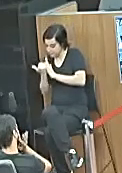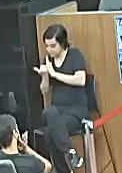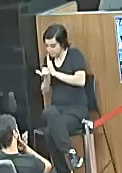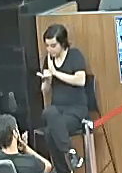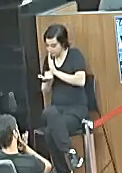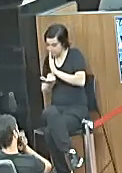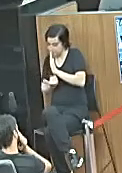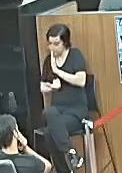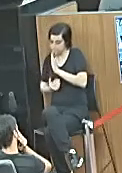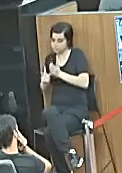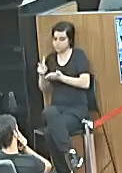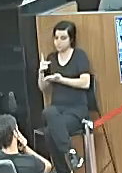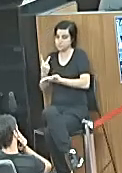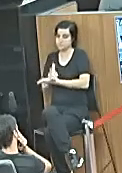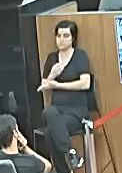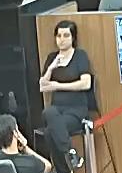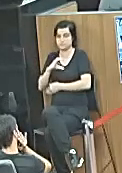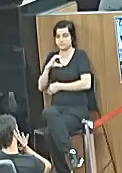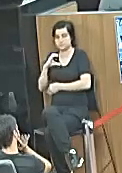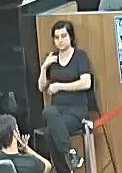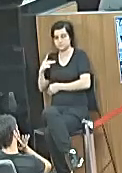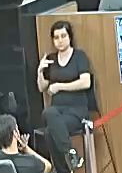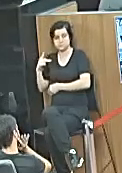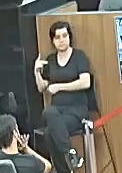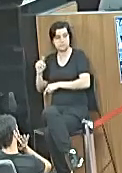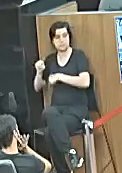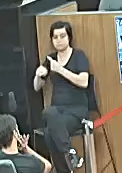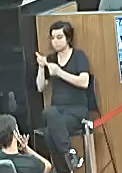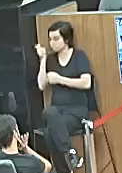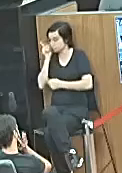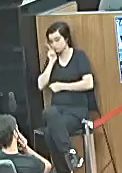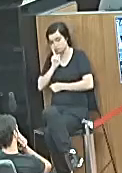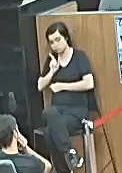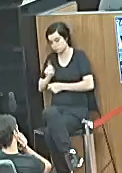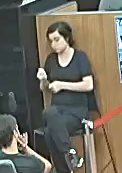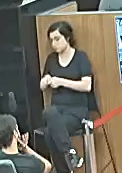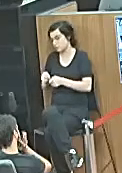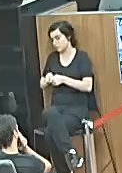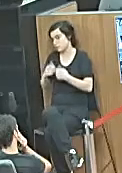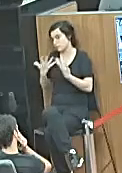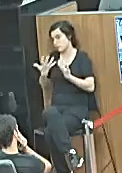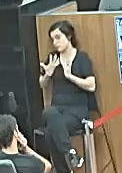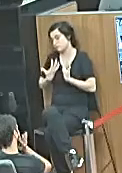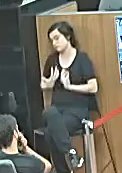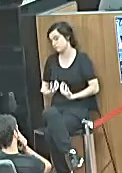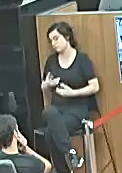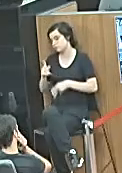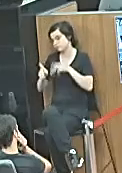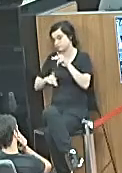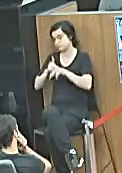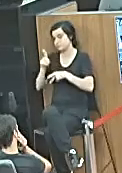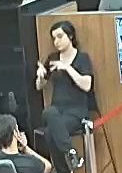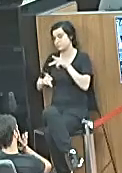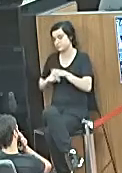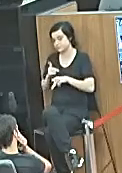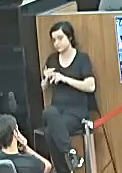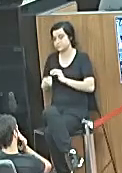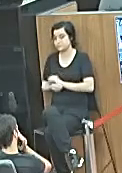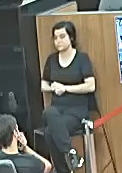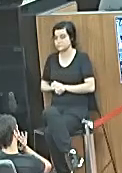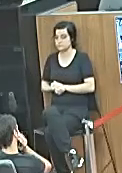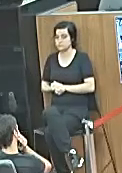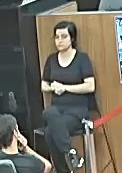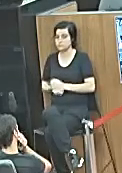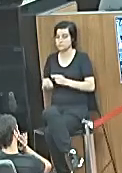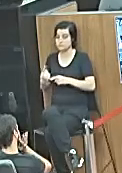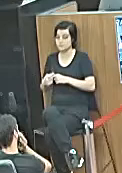direcionados para a cp projetos que depois não conseguem ser executados e que acaba frustrando um pouco é a população nas